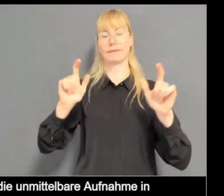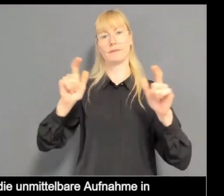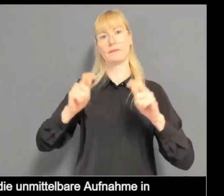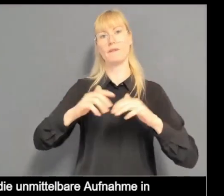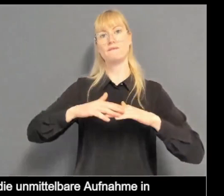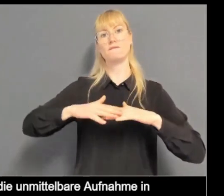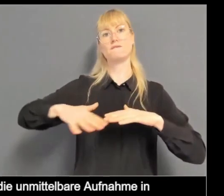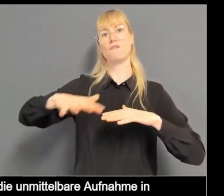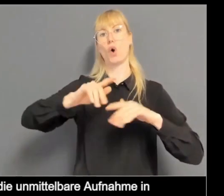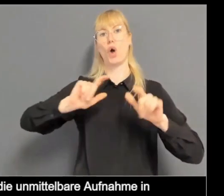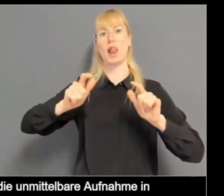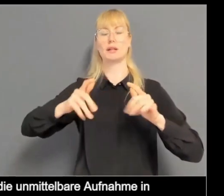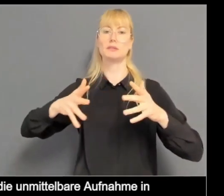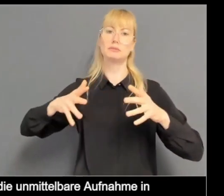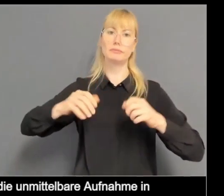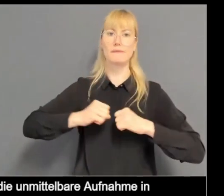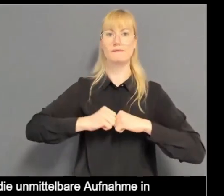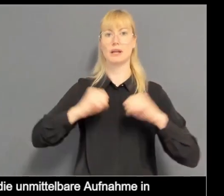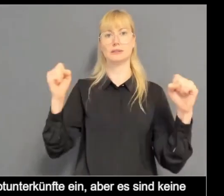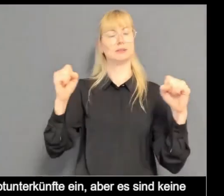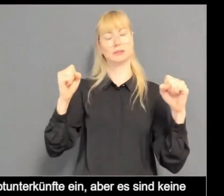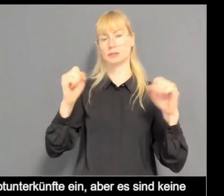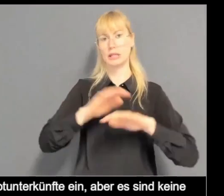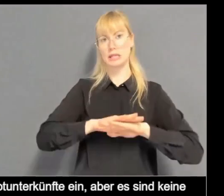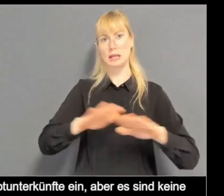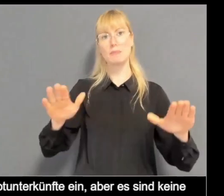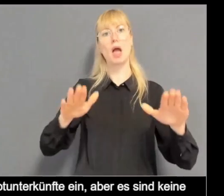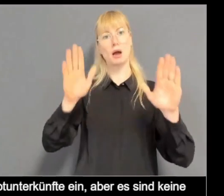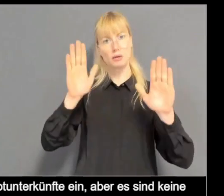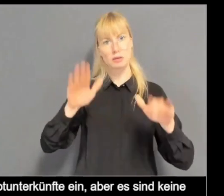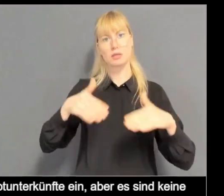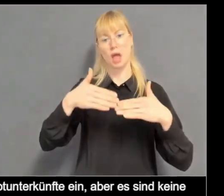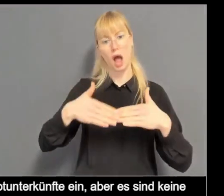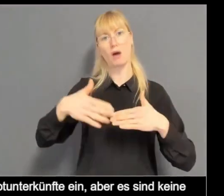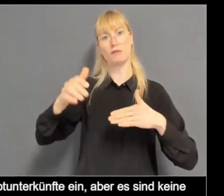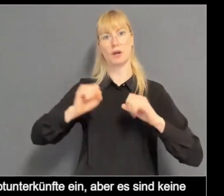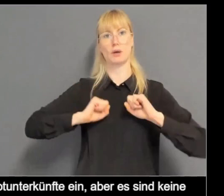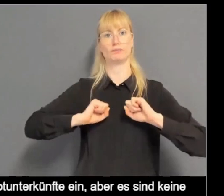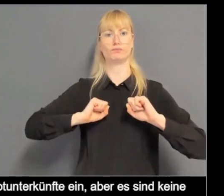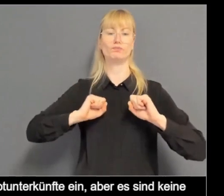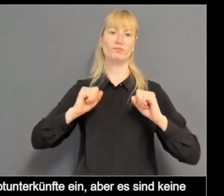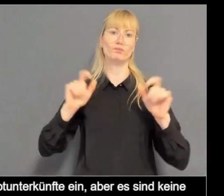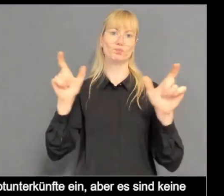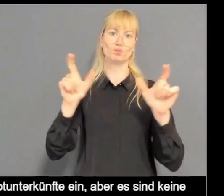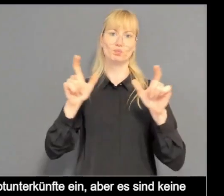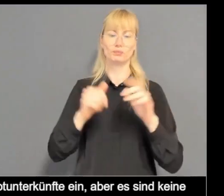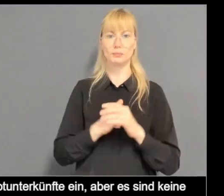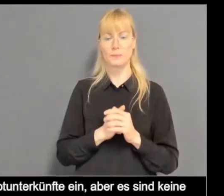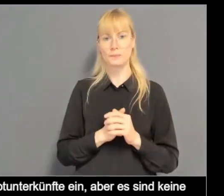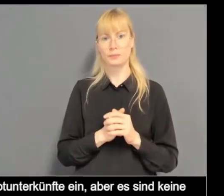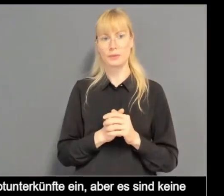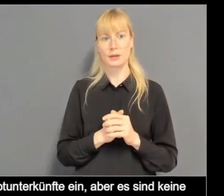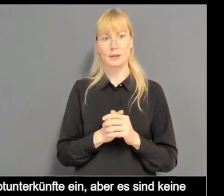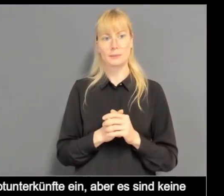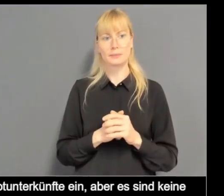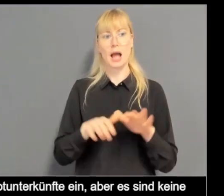das wir bisher in der Verordnung hatten, aufgehoben wird. Kann auch in der Zukunft nach dem zweiten, überhaupt jetzt ab